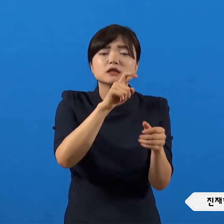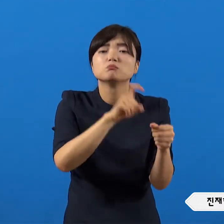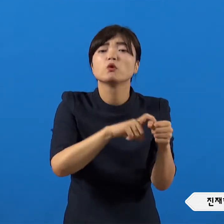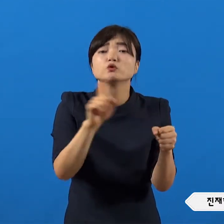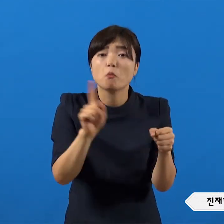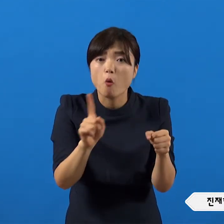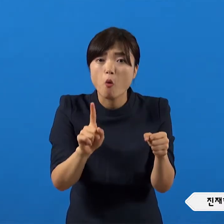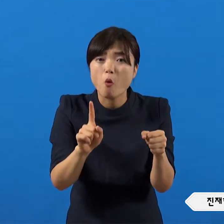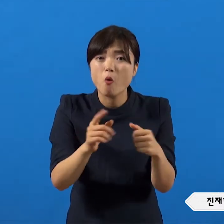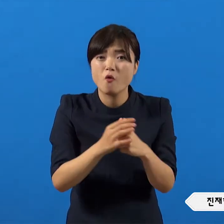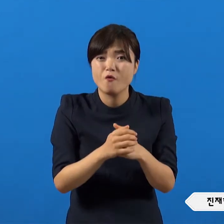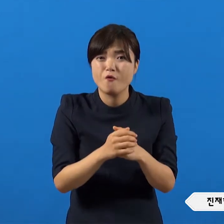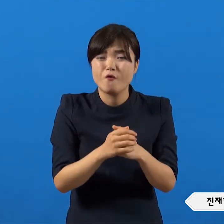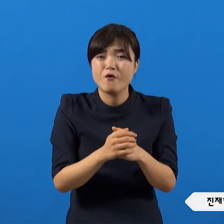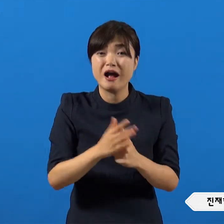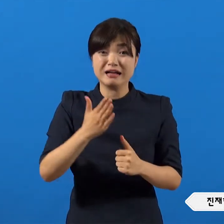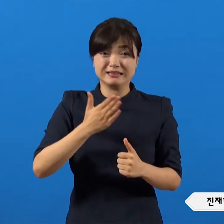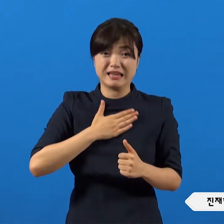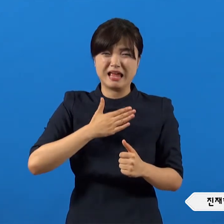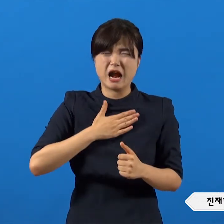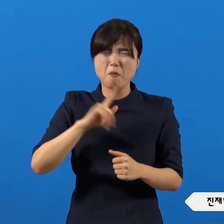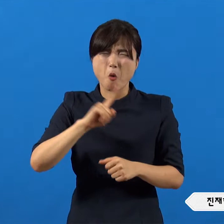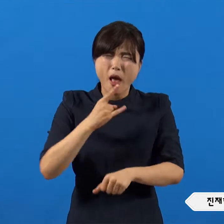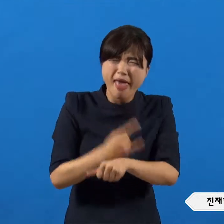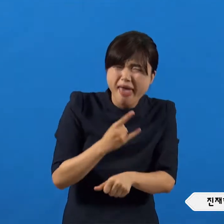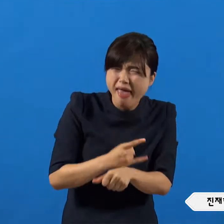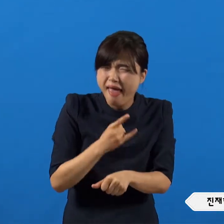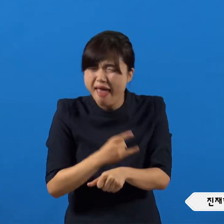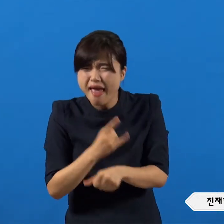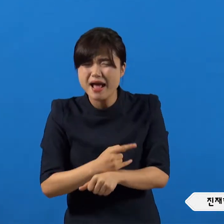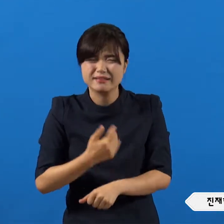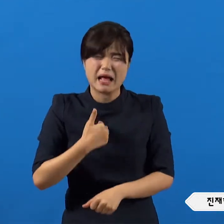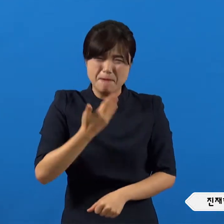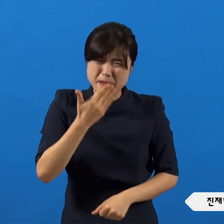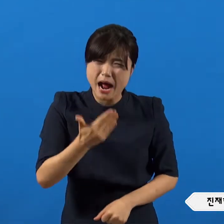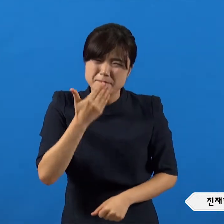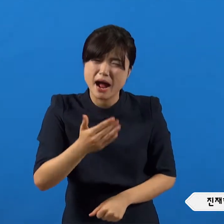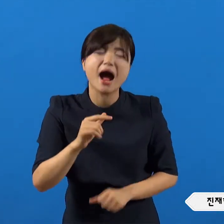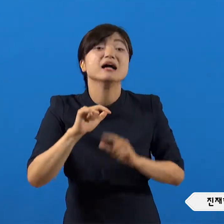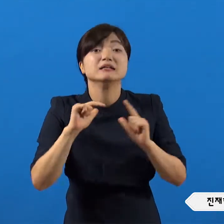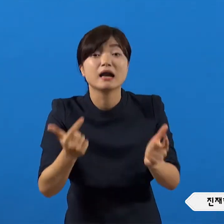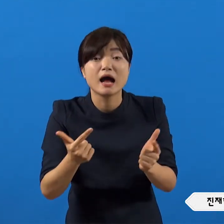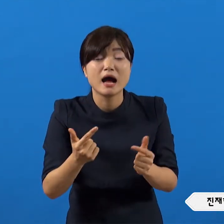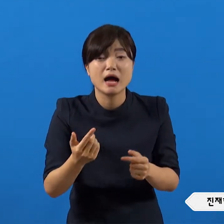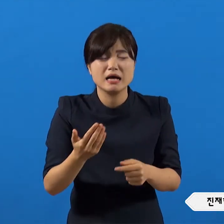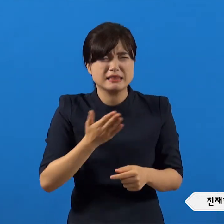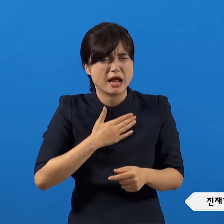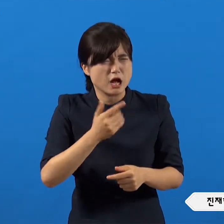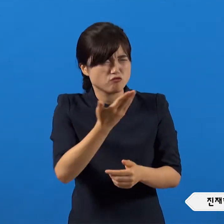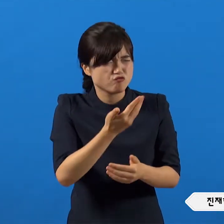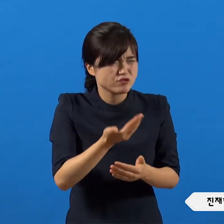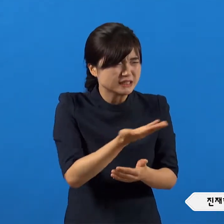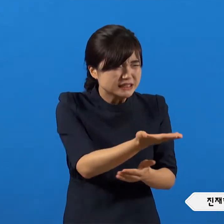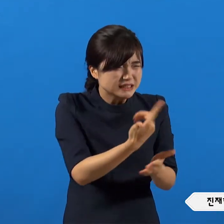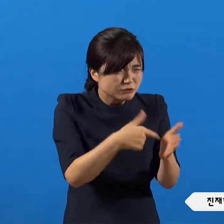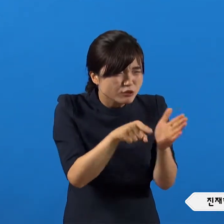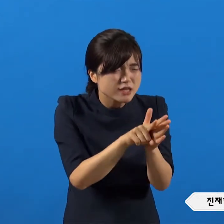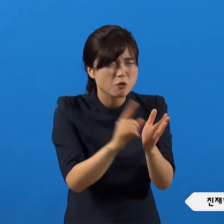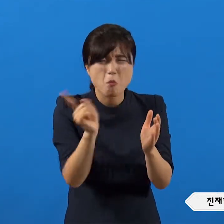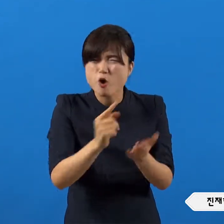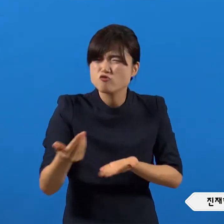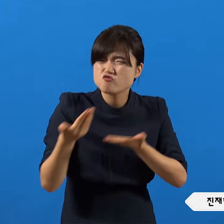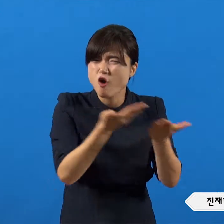중요한 이유는 내가 무엇을 할 수 있어서가 아니라, 내가 그들을 위해 무엇을 줄 수 있어서가